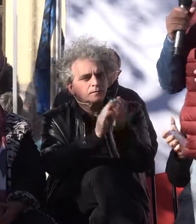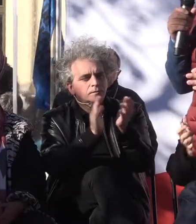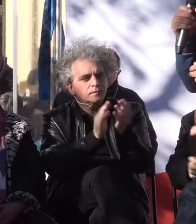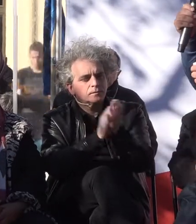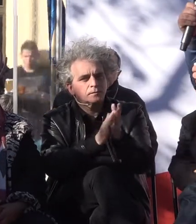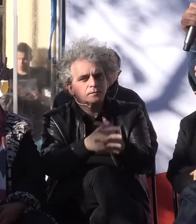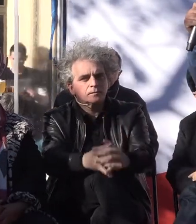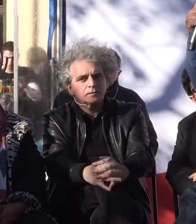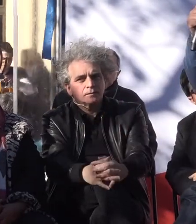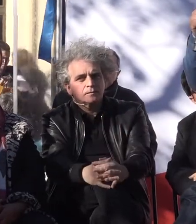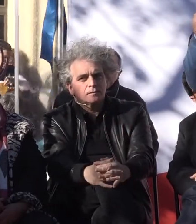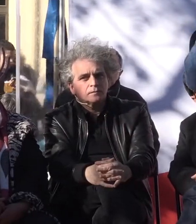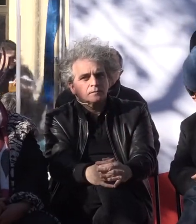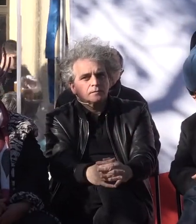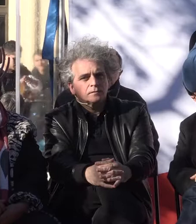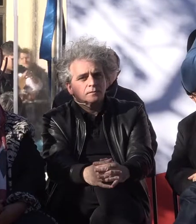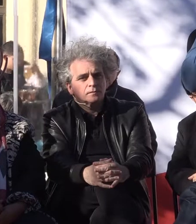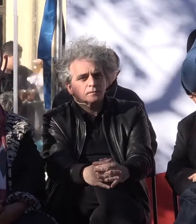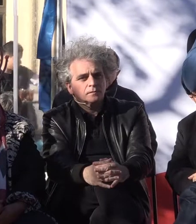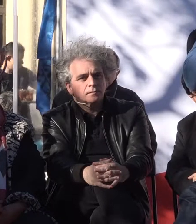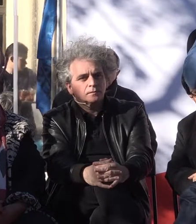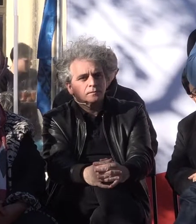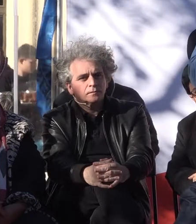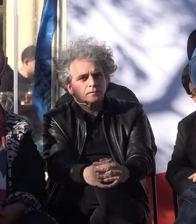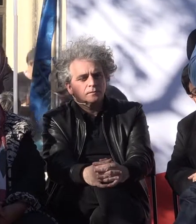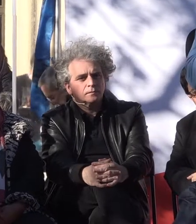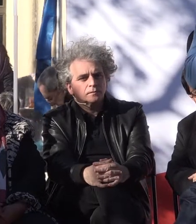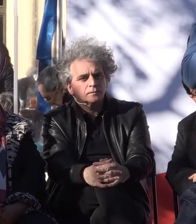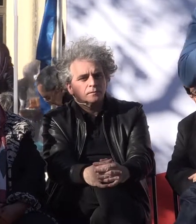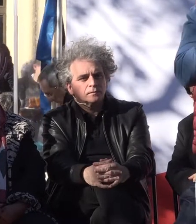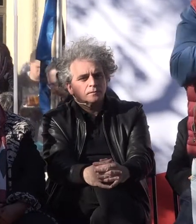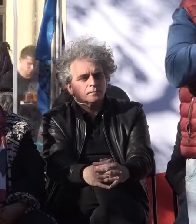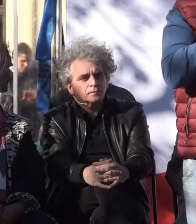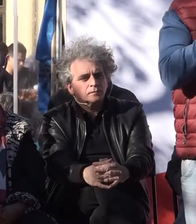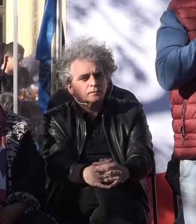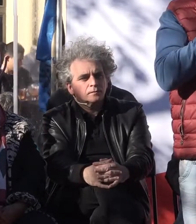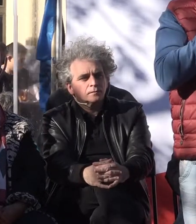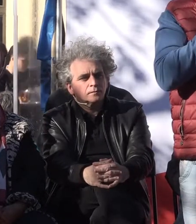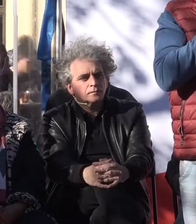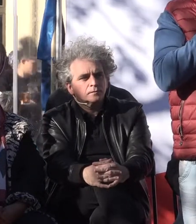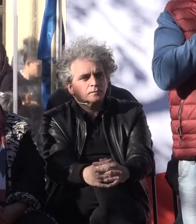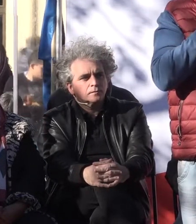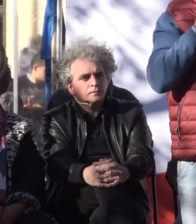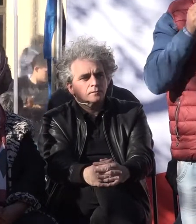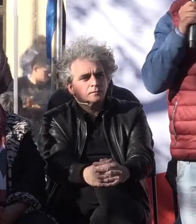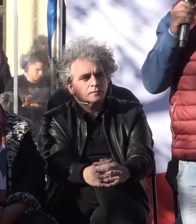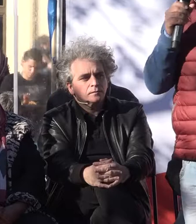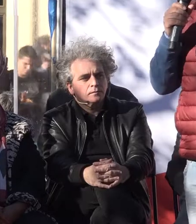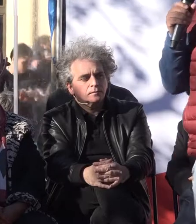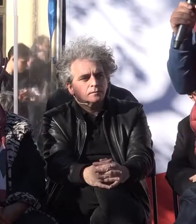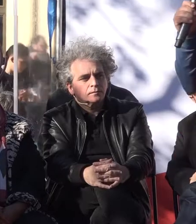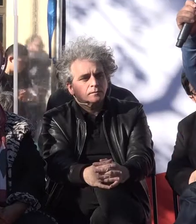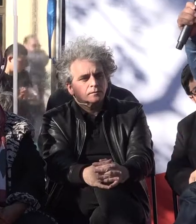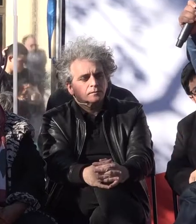poder cubrir los gastos de alimentación y lo viven en carne y es por eso que